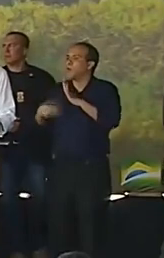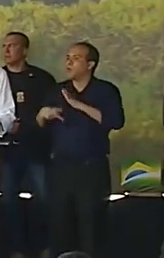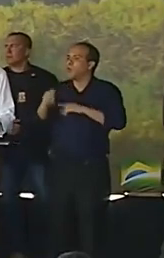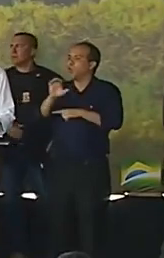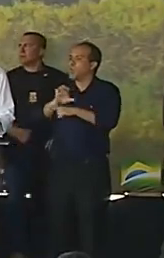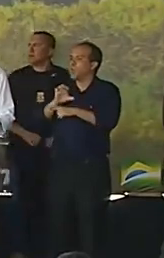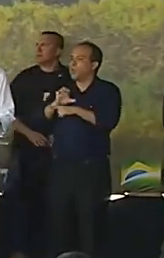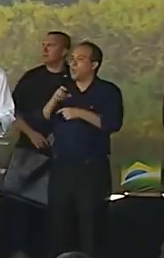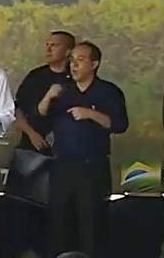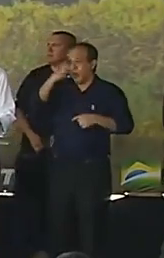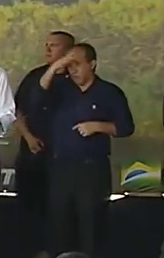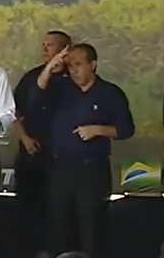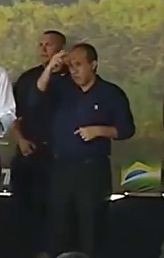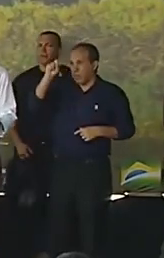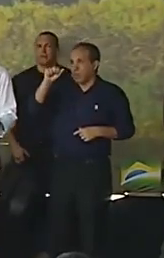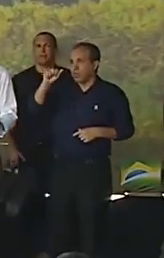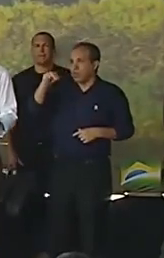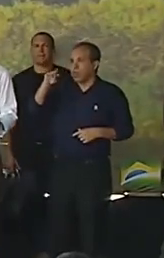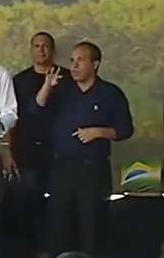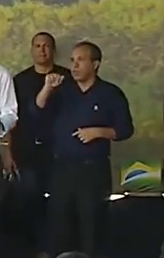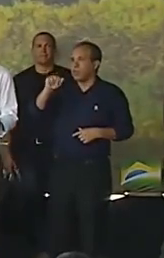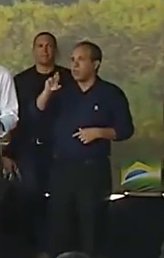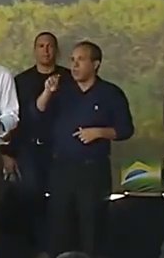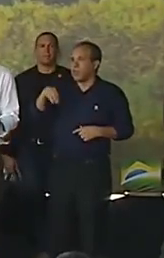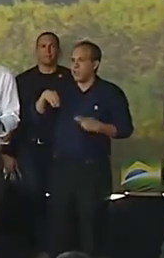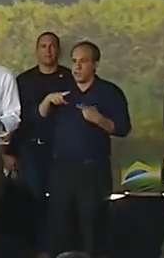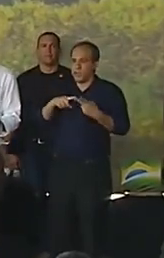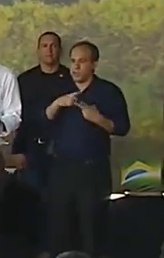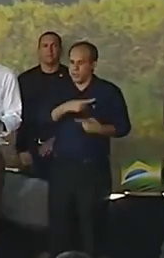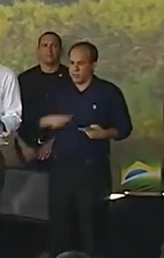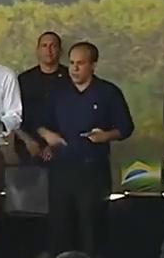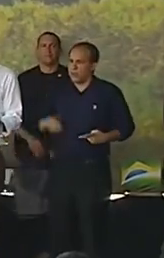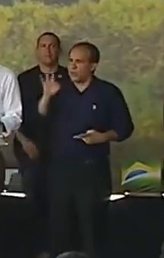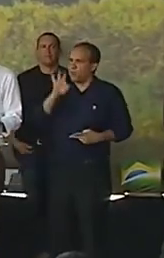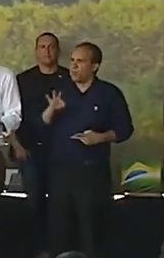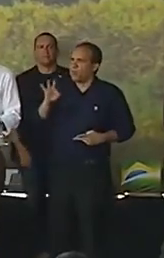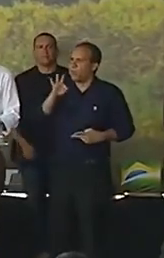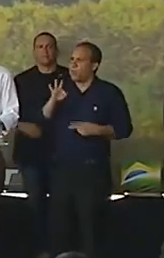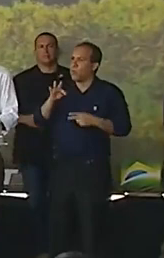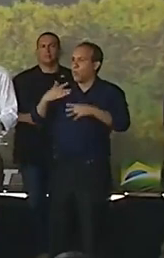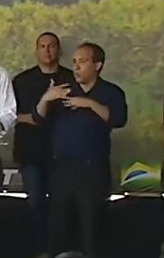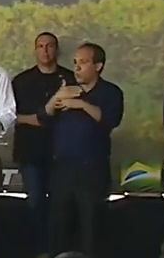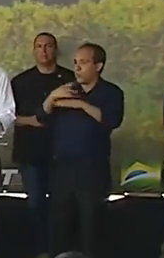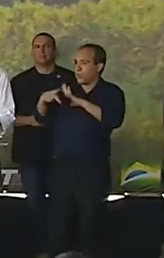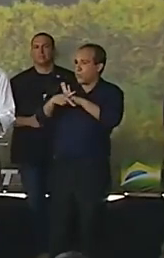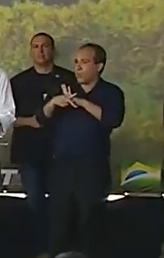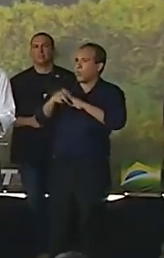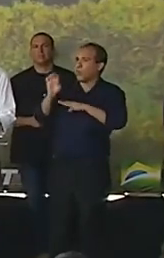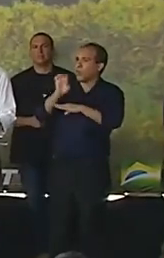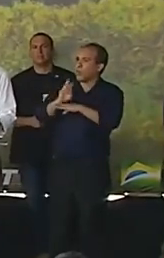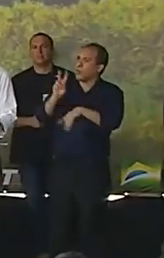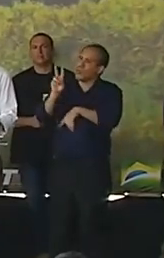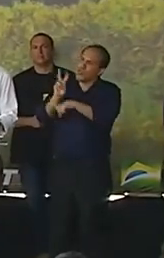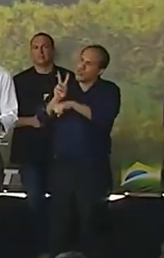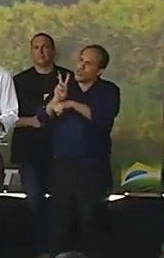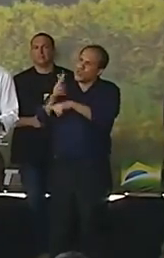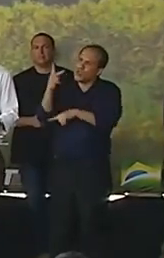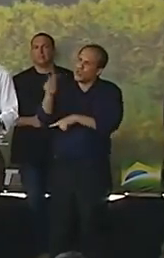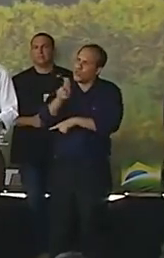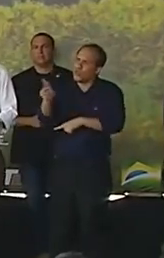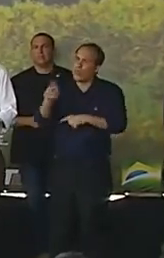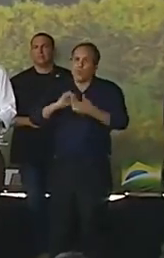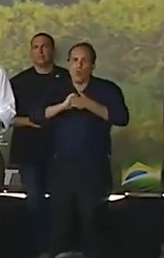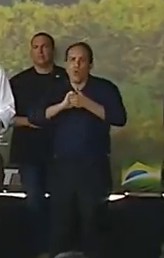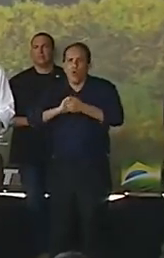Santarém, prefeito Nélio Aguiar, presidente da Federação dos Municípios do Estado, e gostaria, em seu nome,